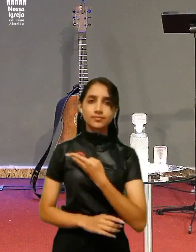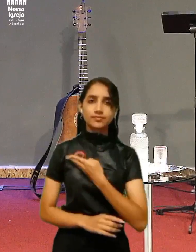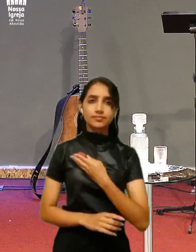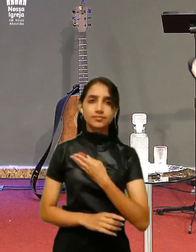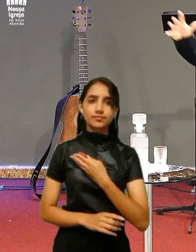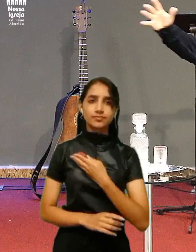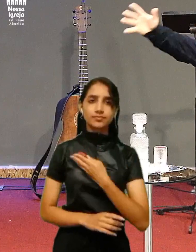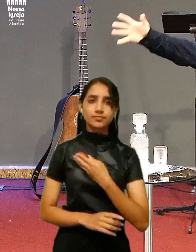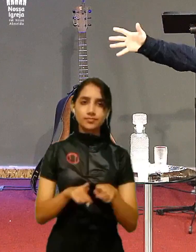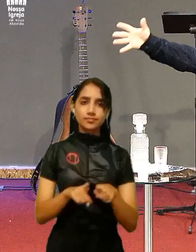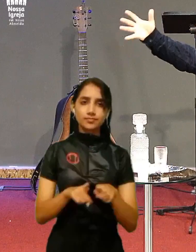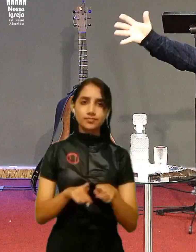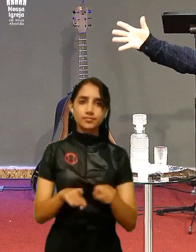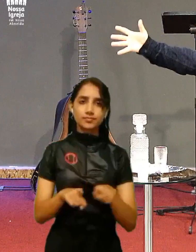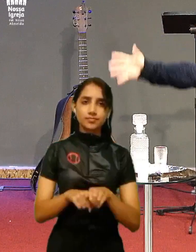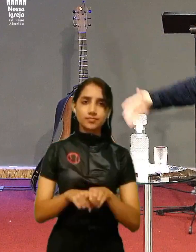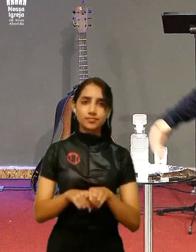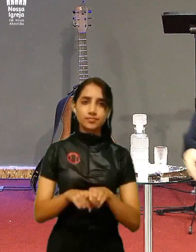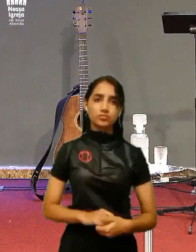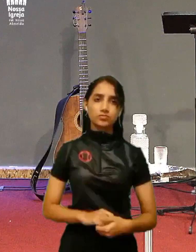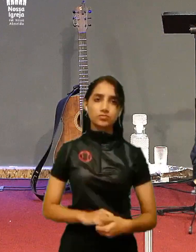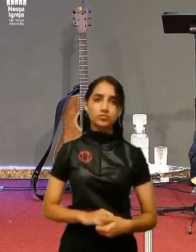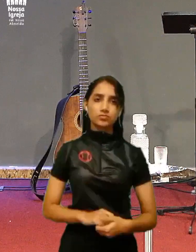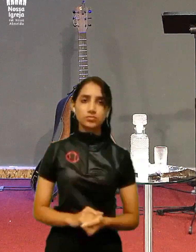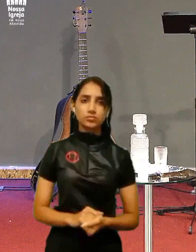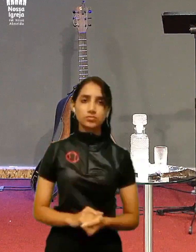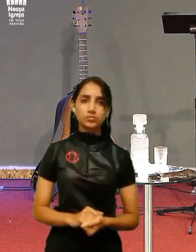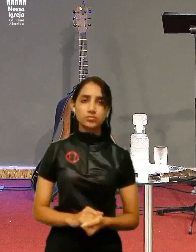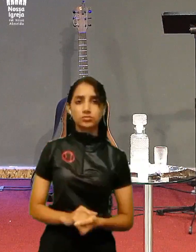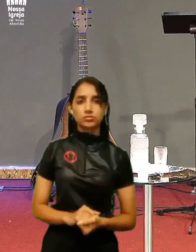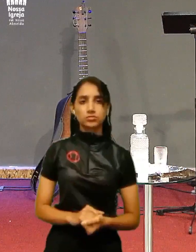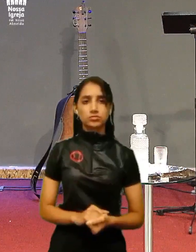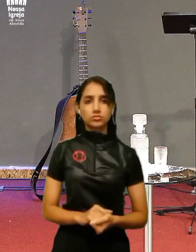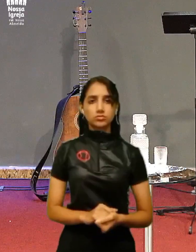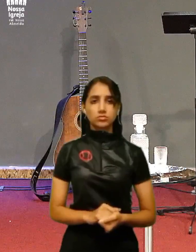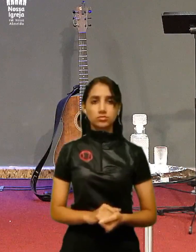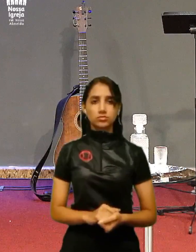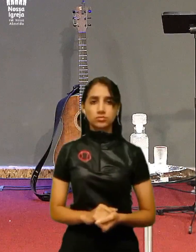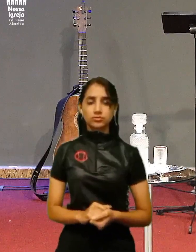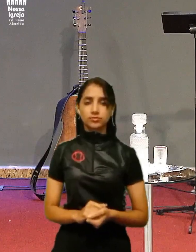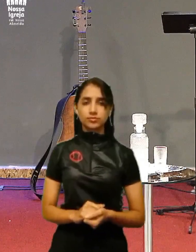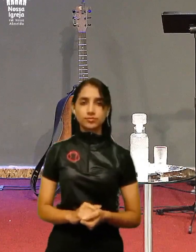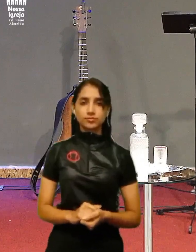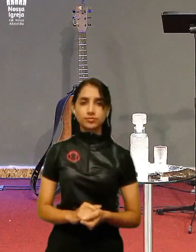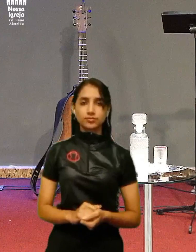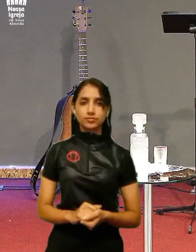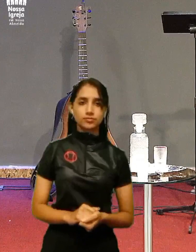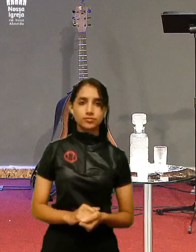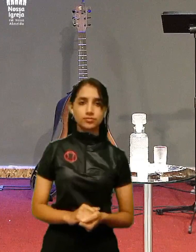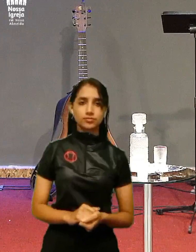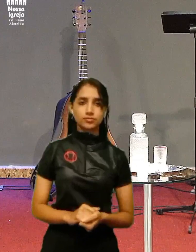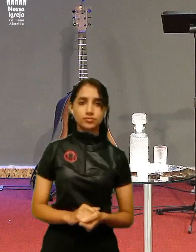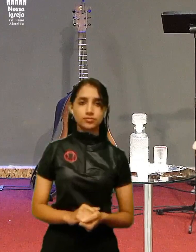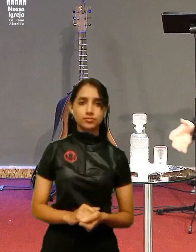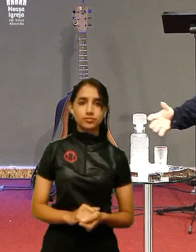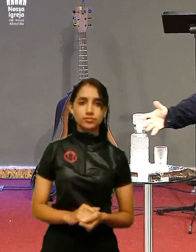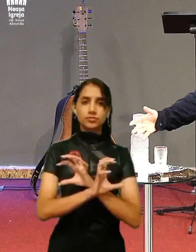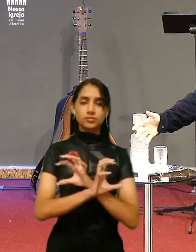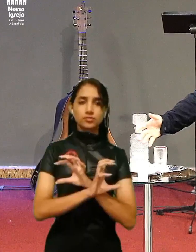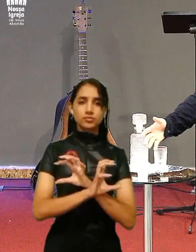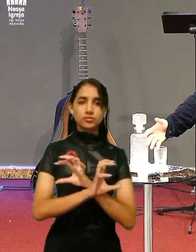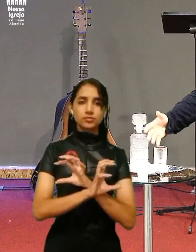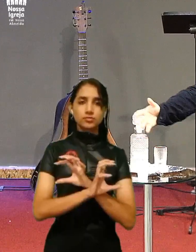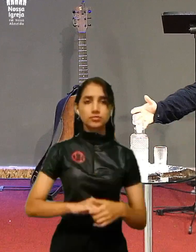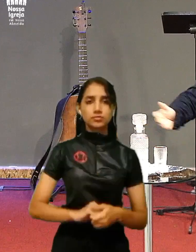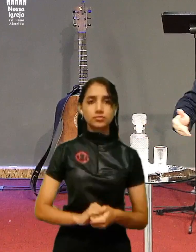olhem para os seus amigos afastados da presença do Senhor. Ossos secos. Talvez você já tenha perdido